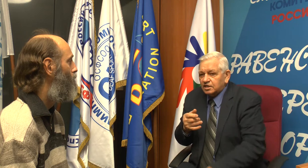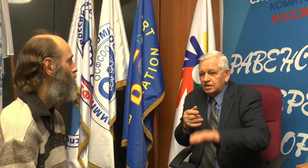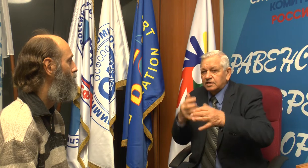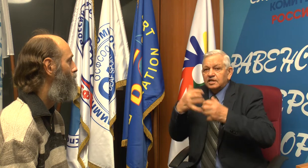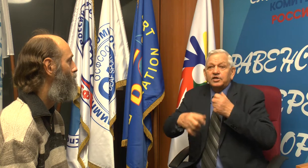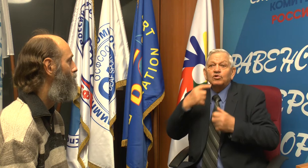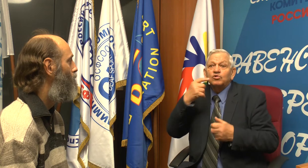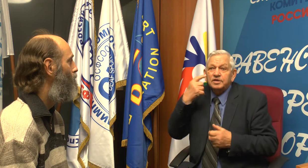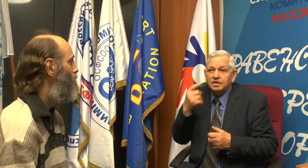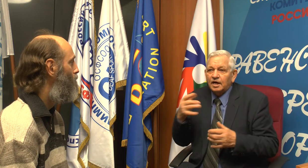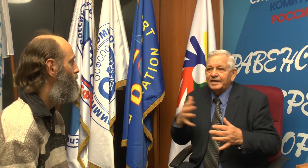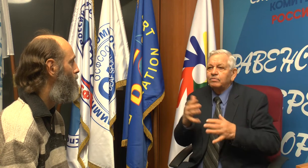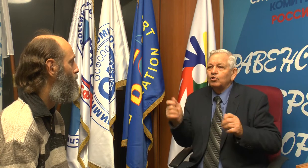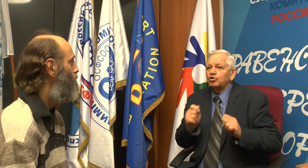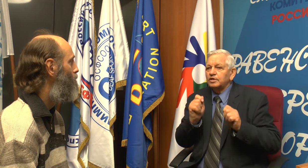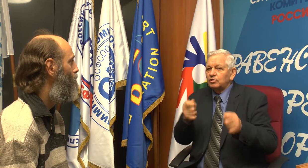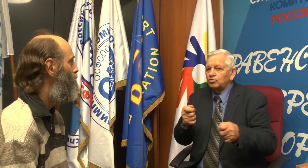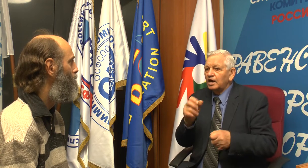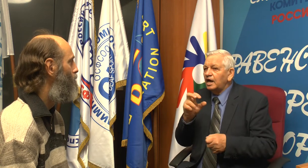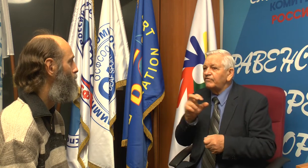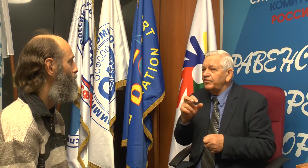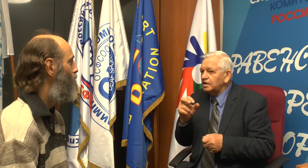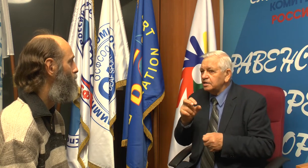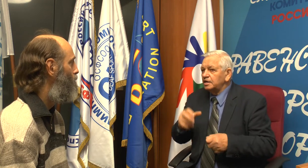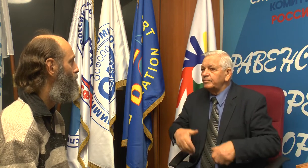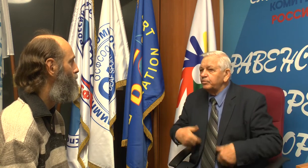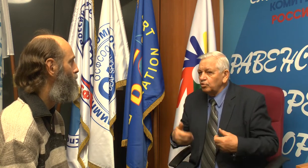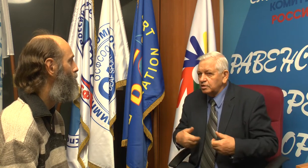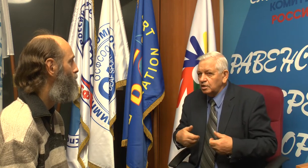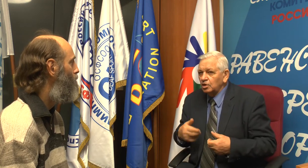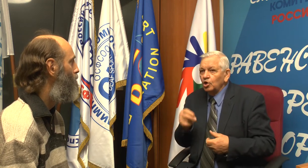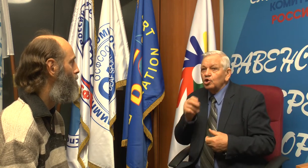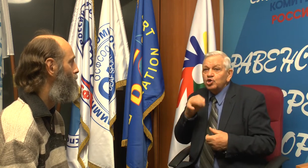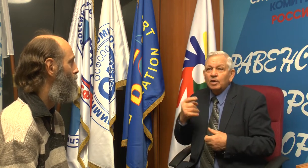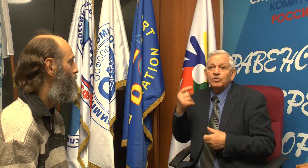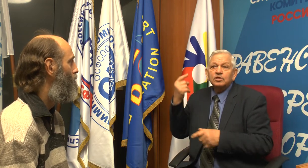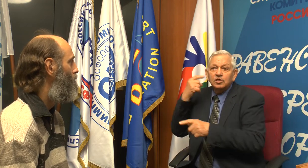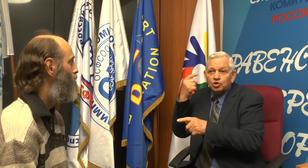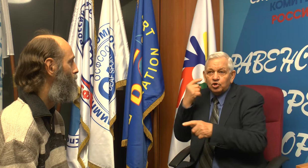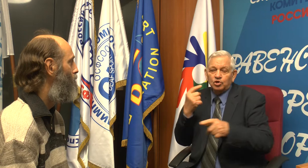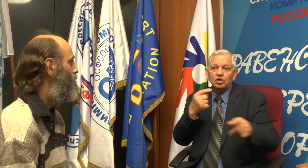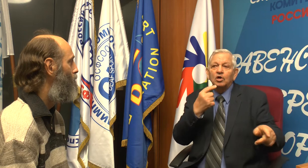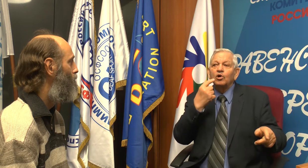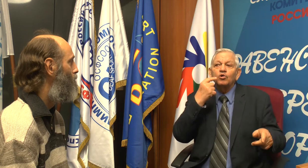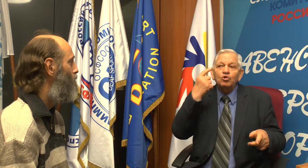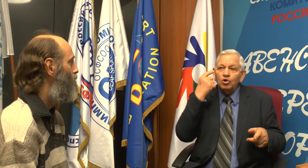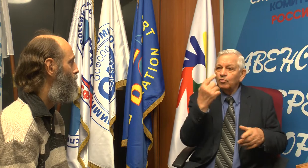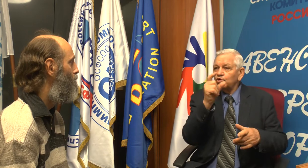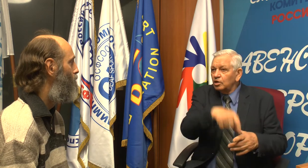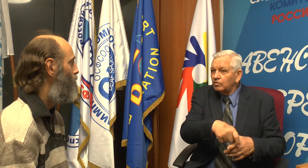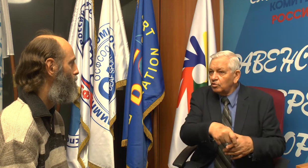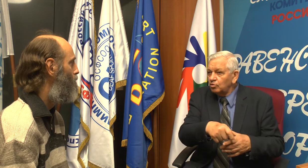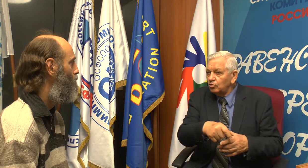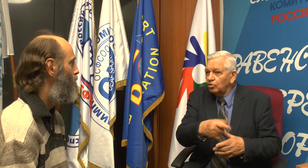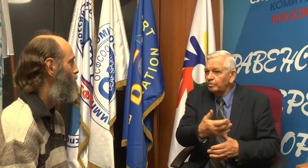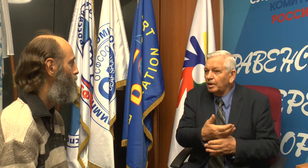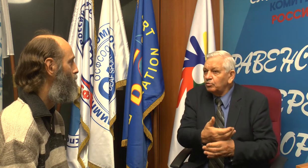выросли среди глухих, они больше дадут эффекта и пользы, чем слышащий глухому человеку